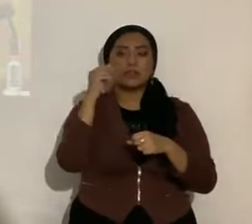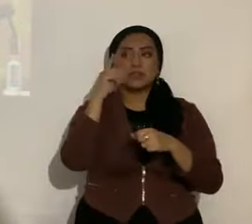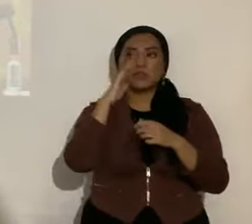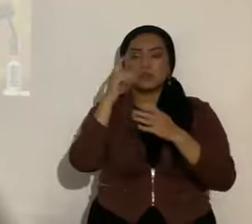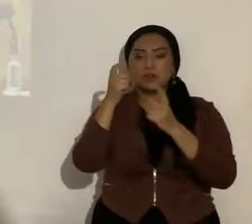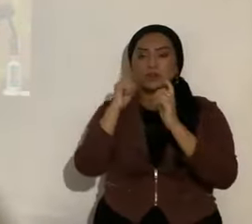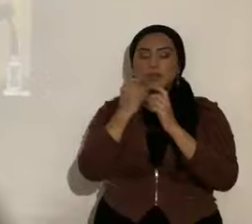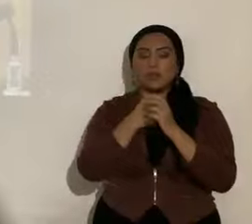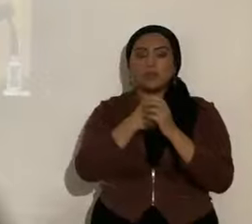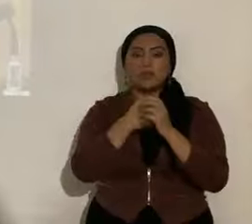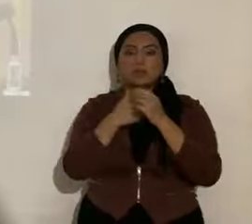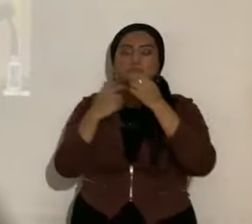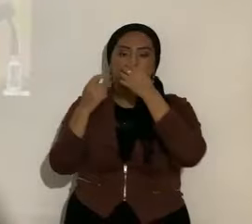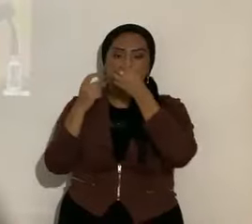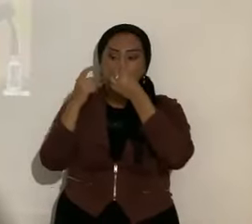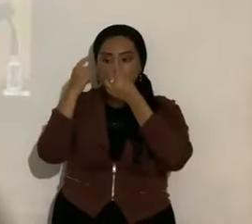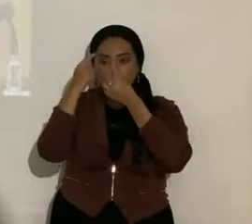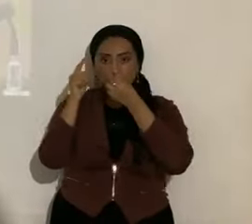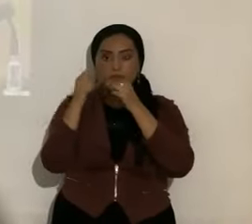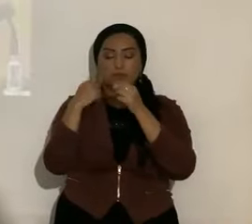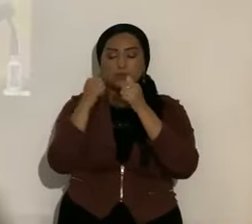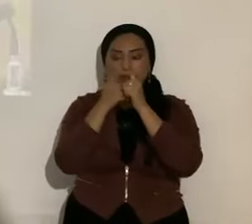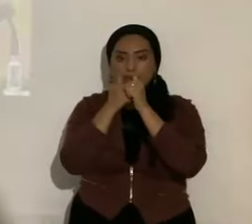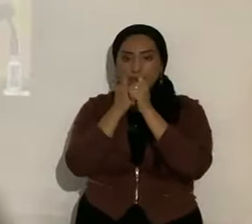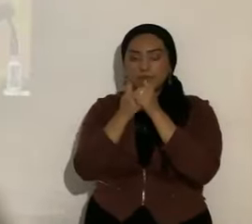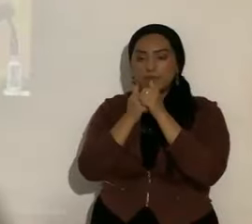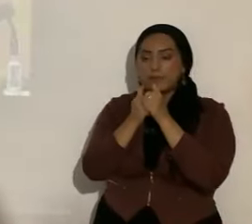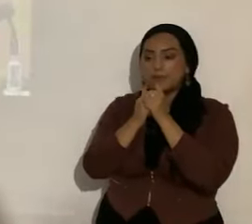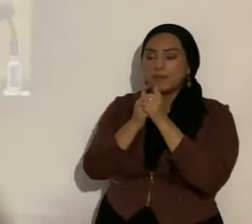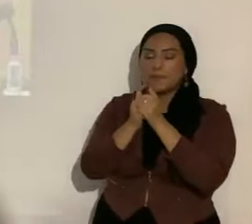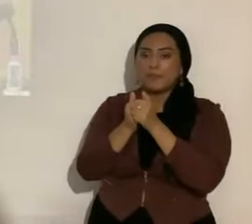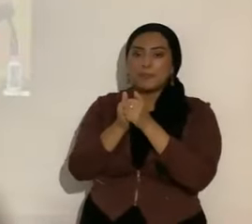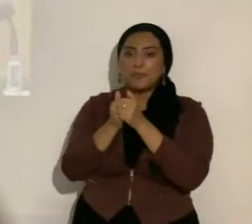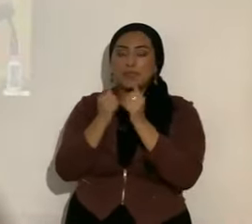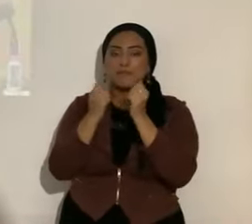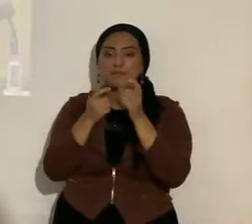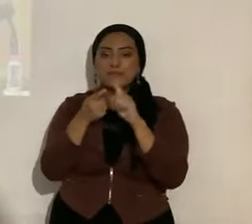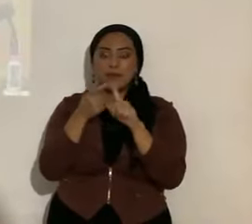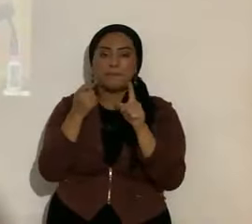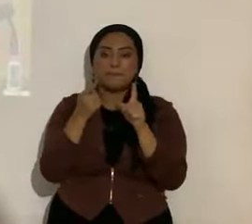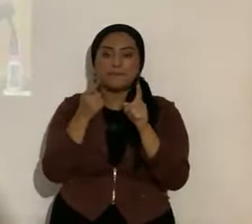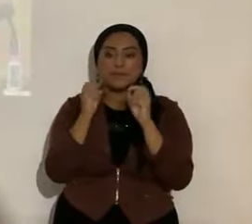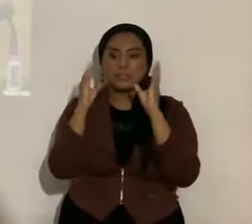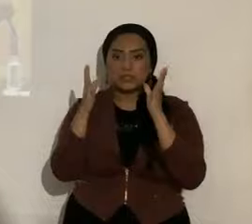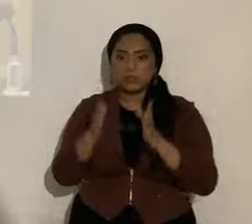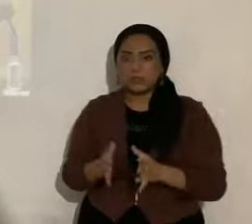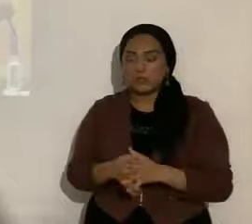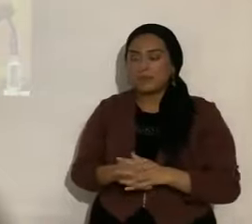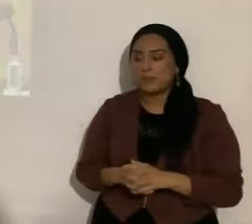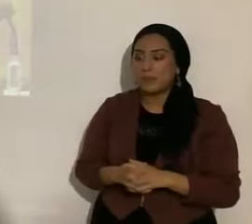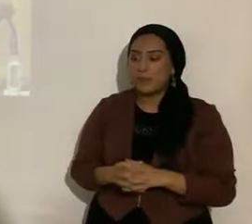va capacitando para continuar la misión de los maestros, de sus maestros.